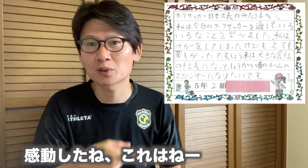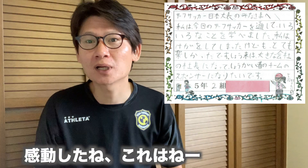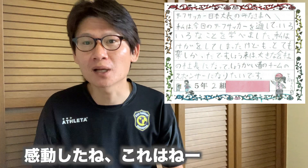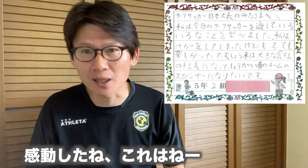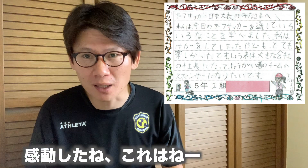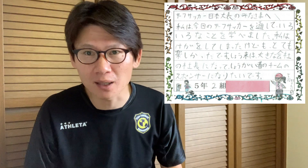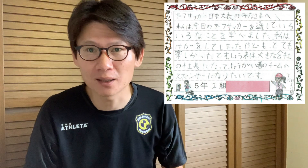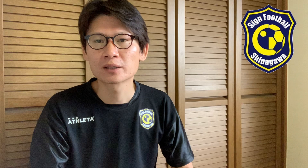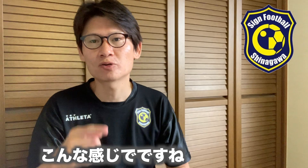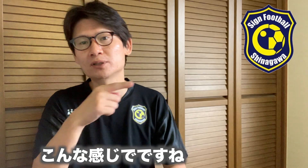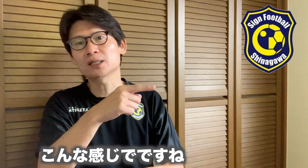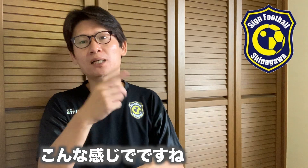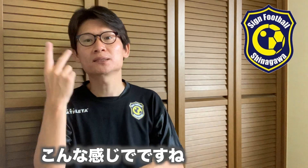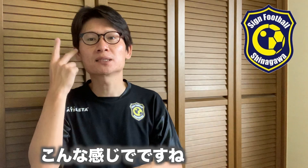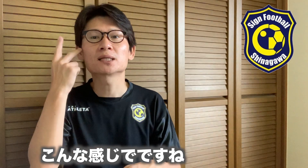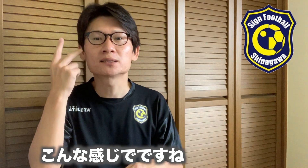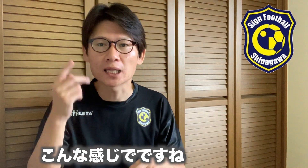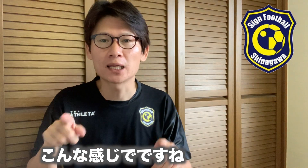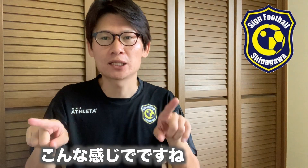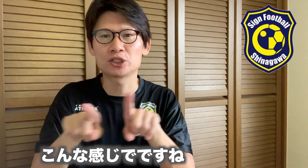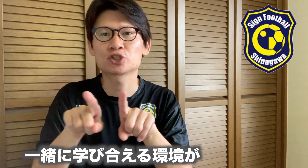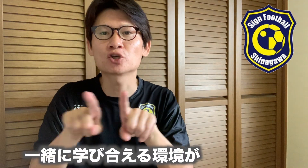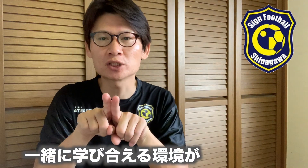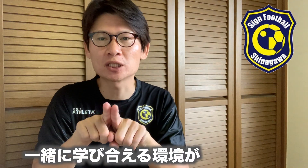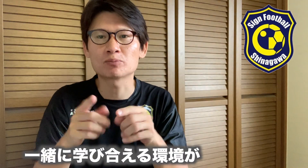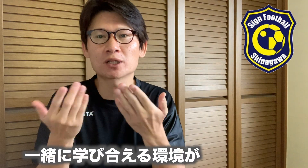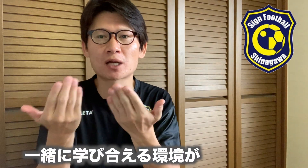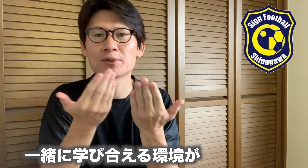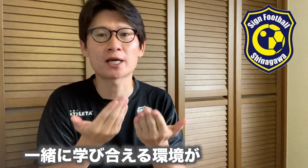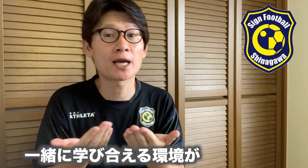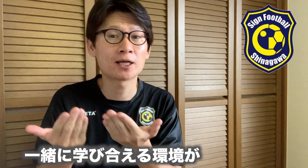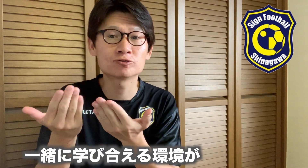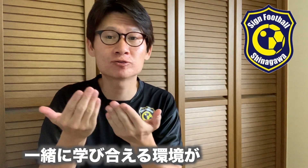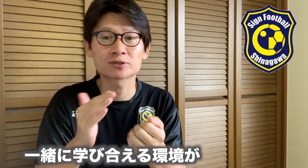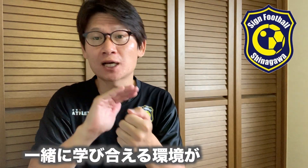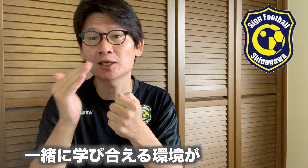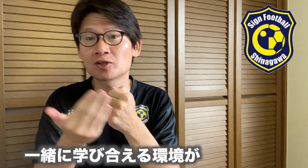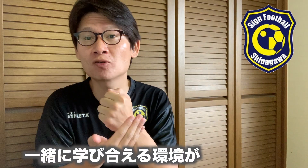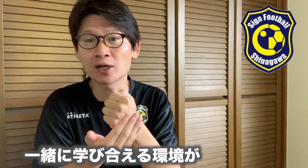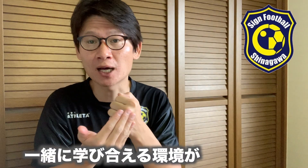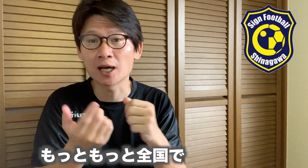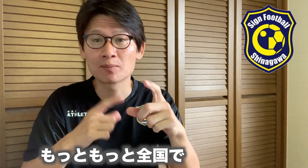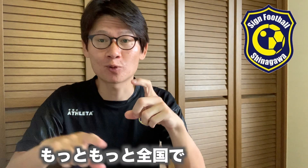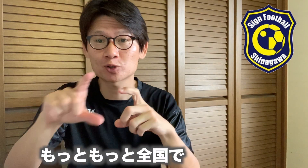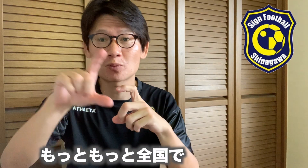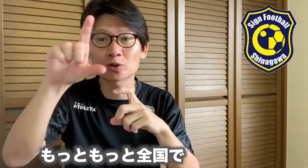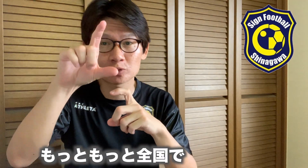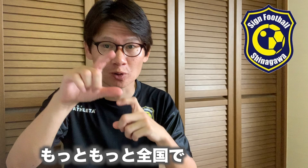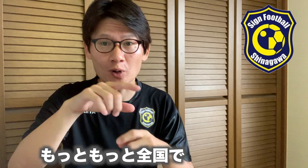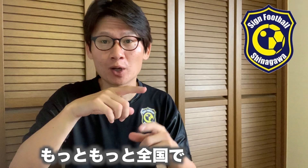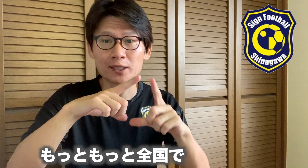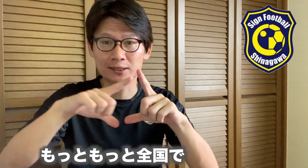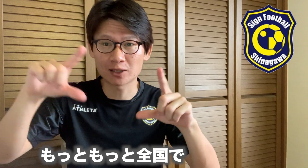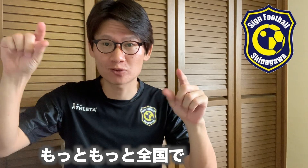ね。こういった感じでですね、一緒に学び合える環境がもっともっと全国